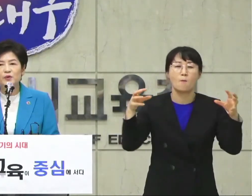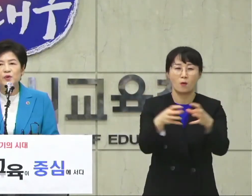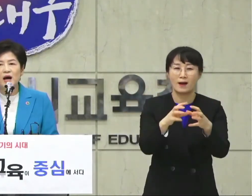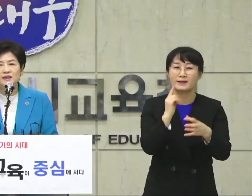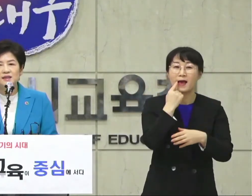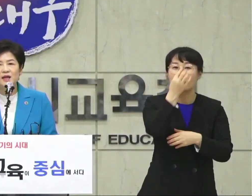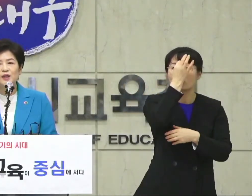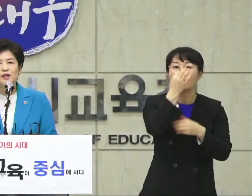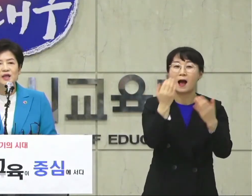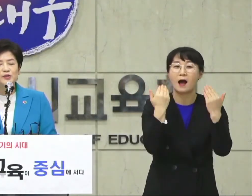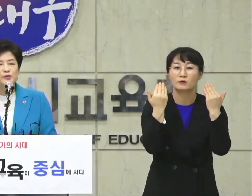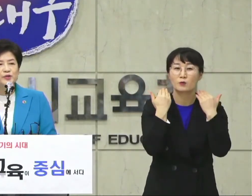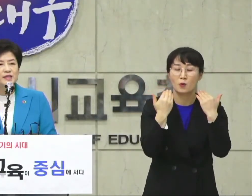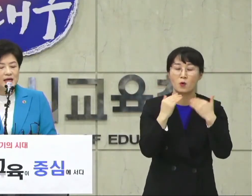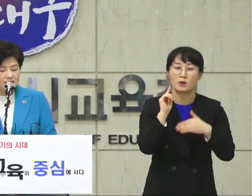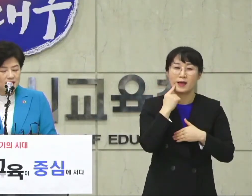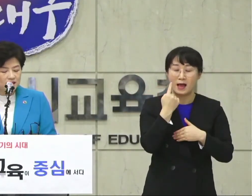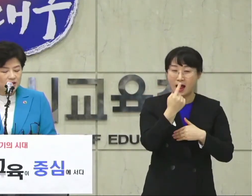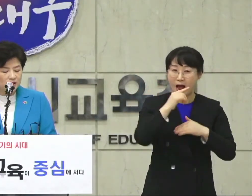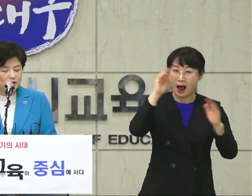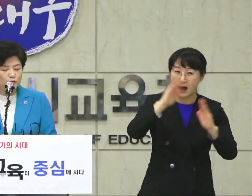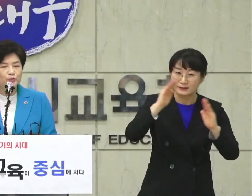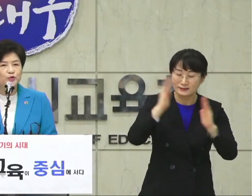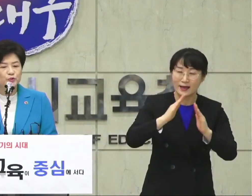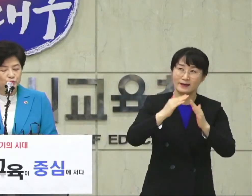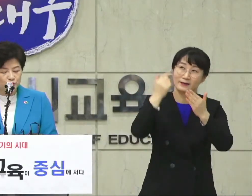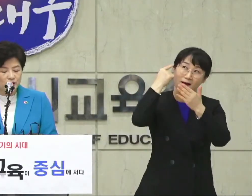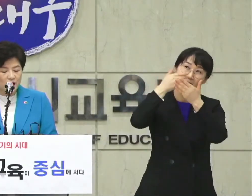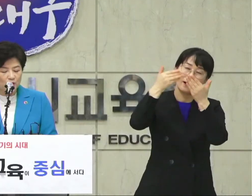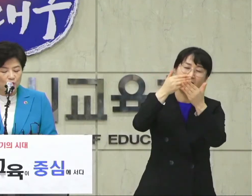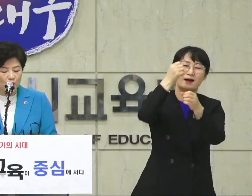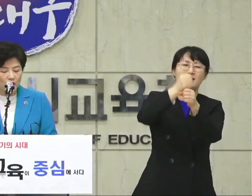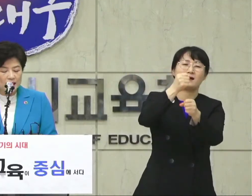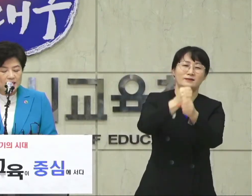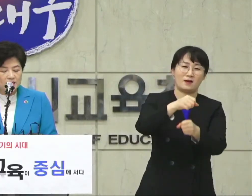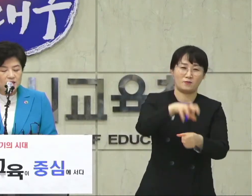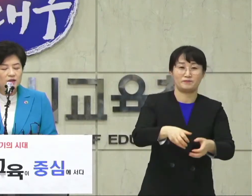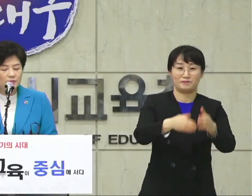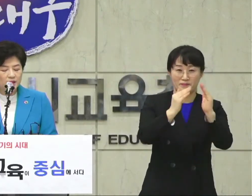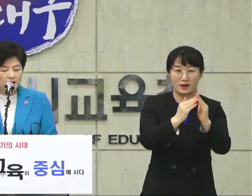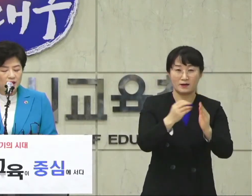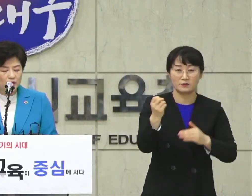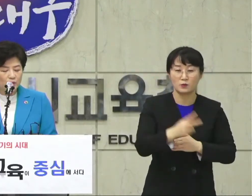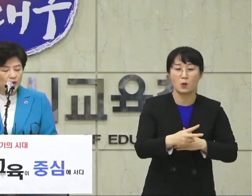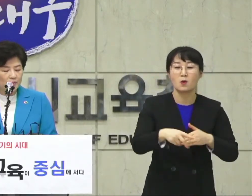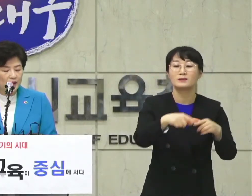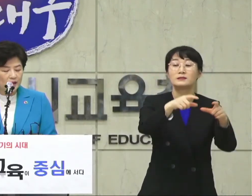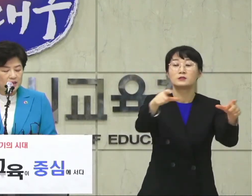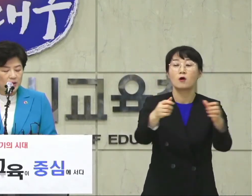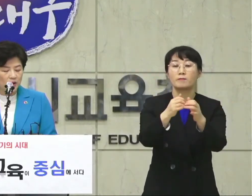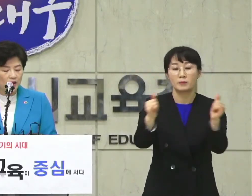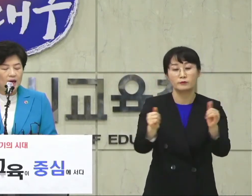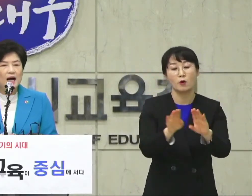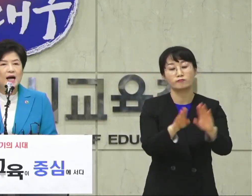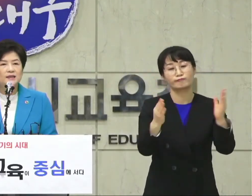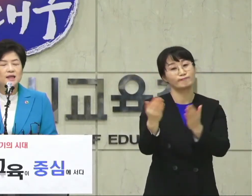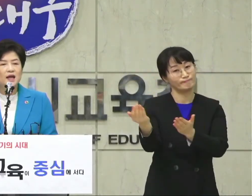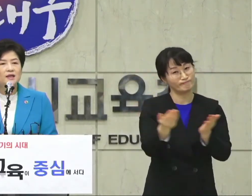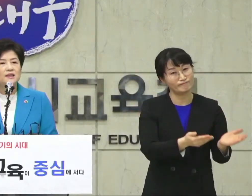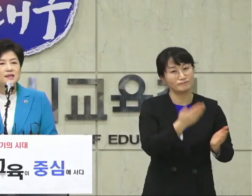공간인 대구 학생 예술 창작터를 구축 운영하고 지역민들에게도